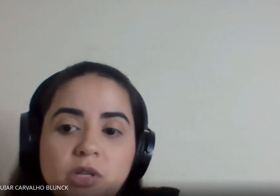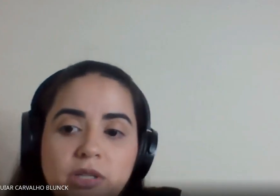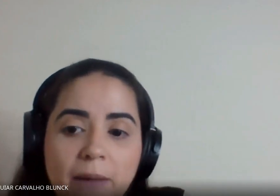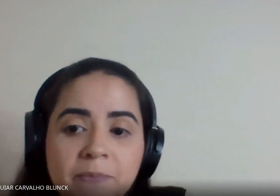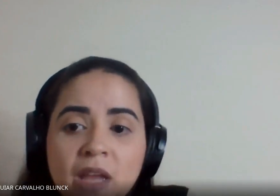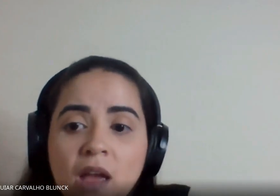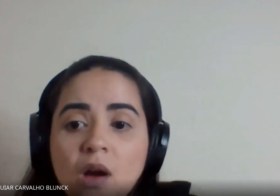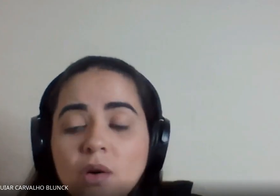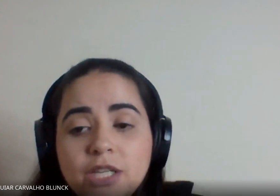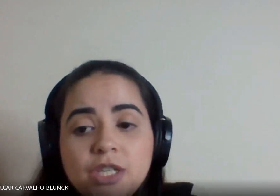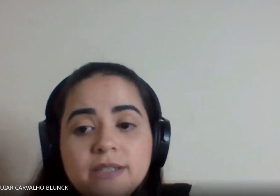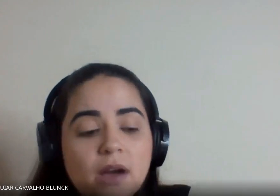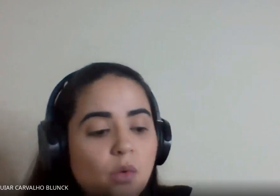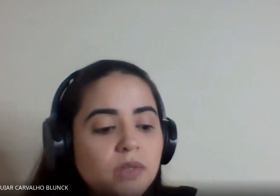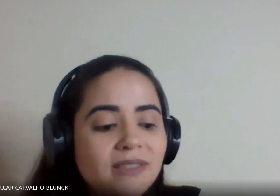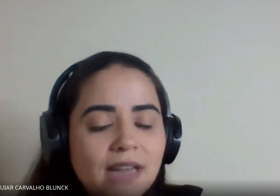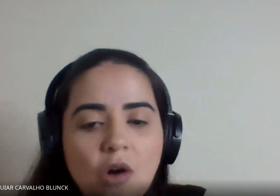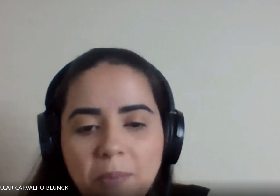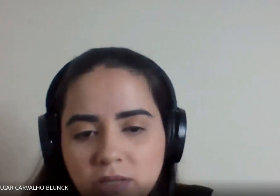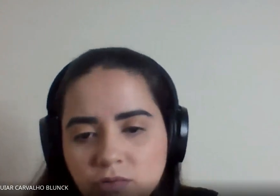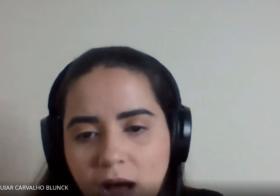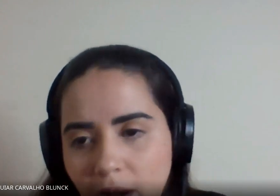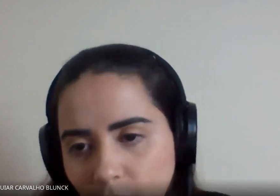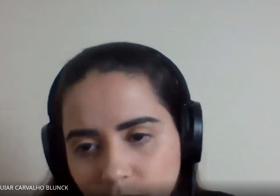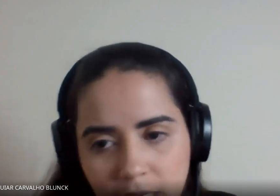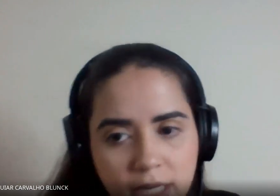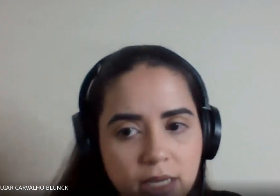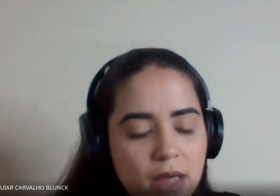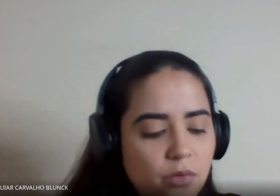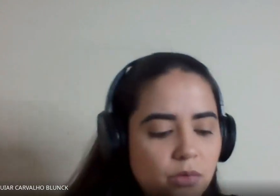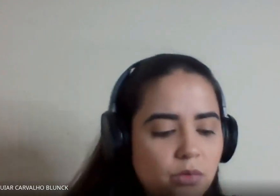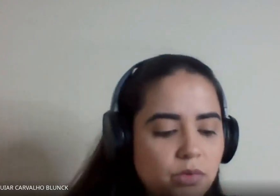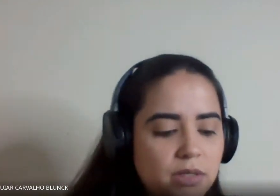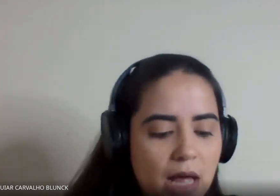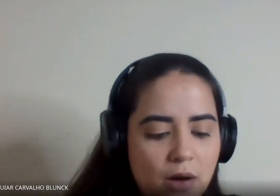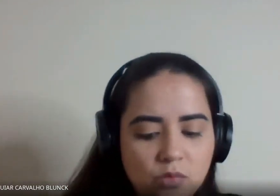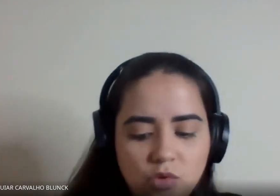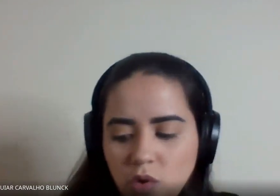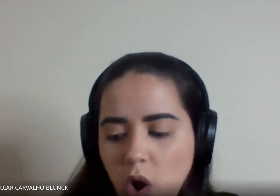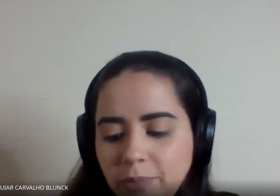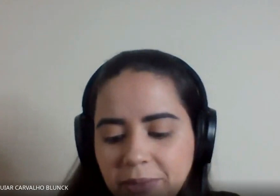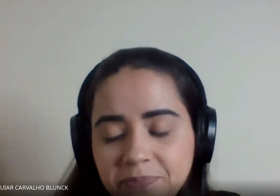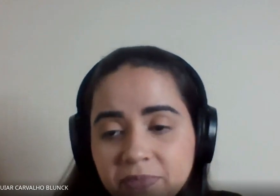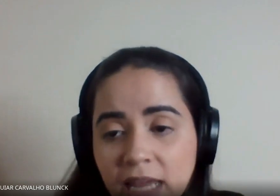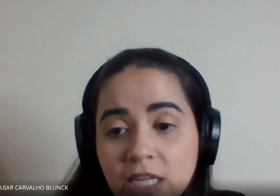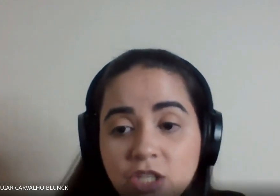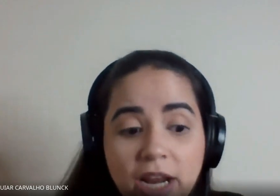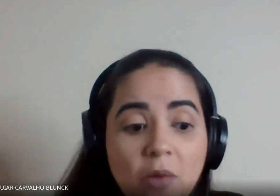também pode dar? Ô, Letícia, o sinal pessoal, né, que é o sinal de